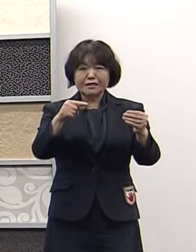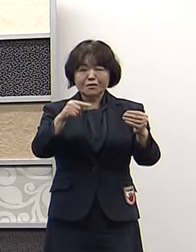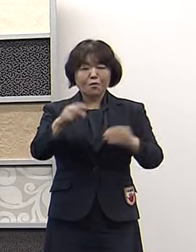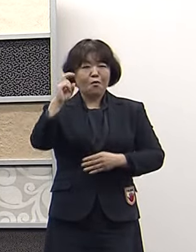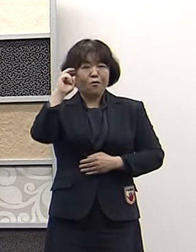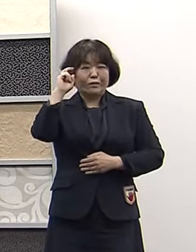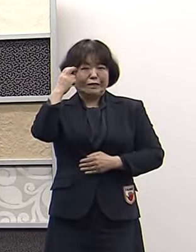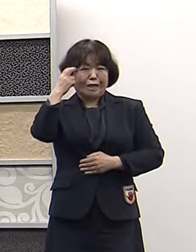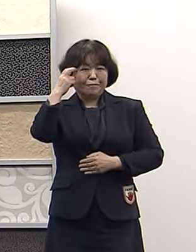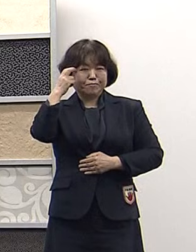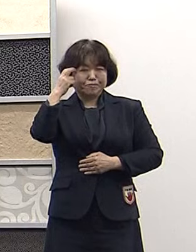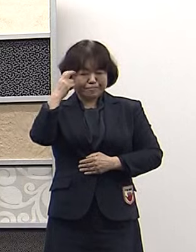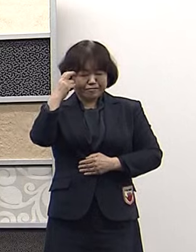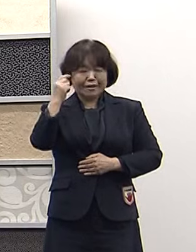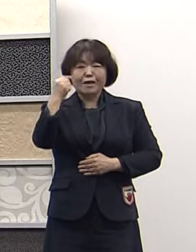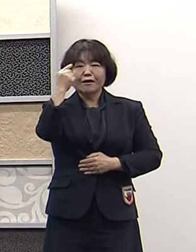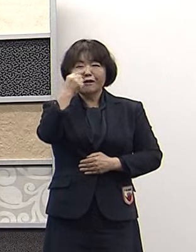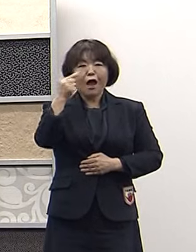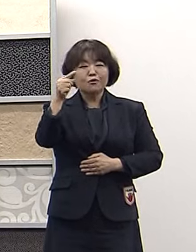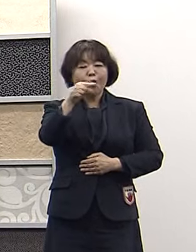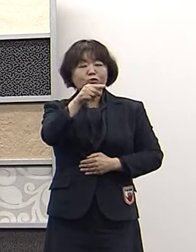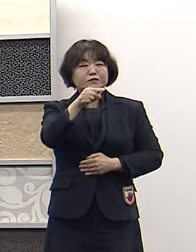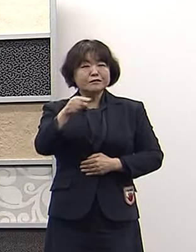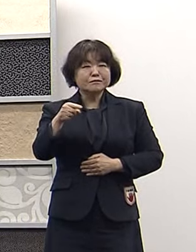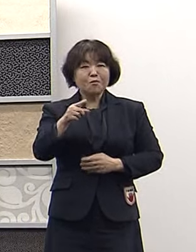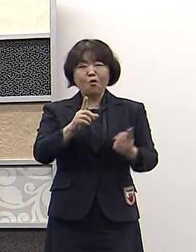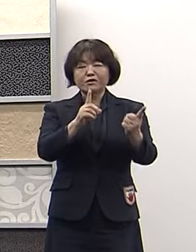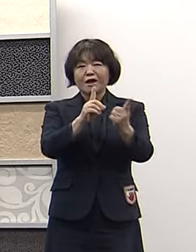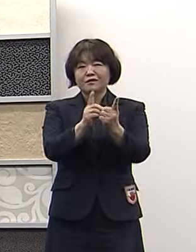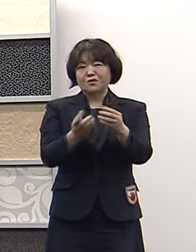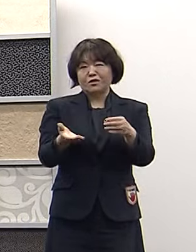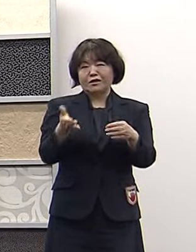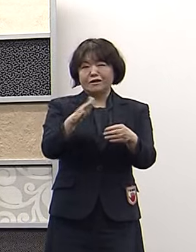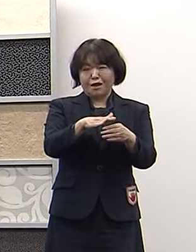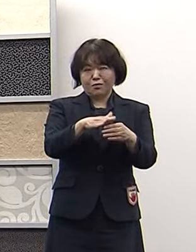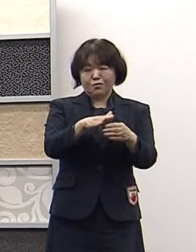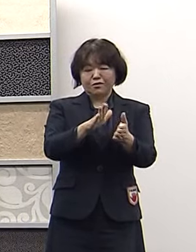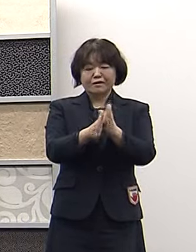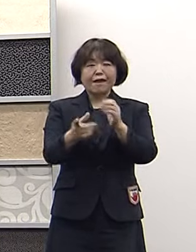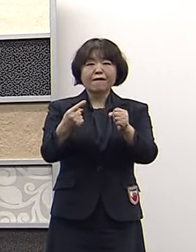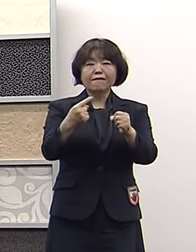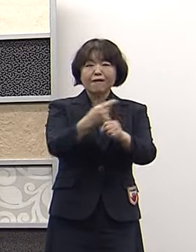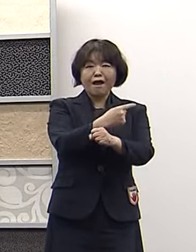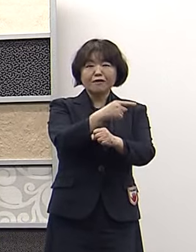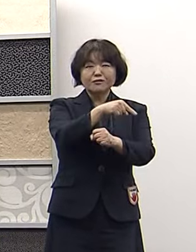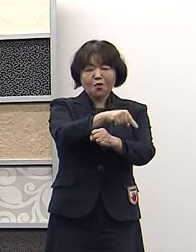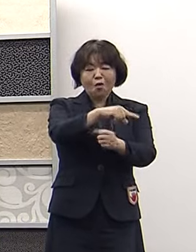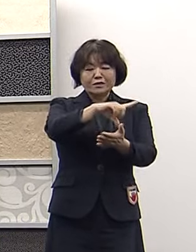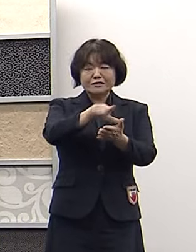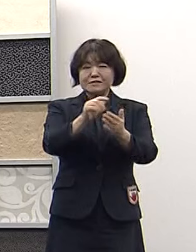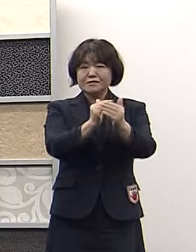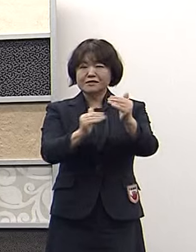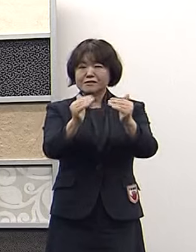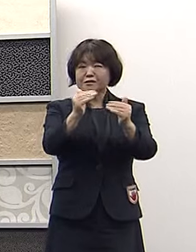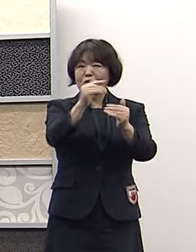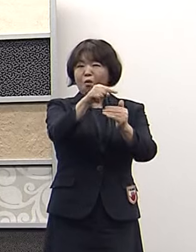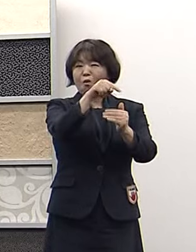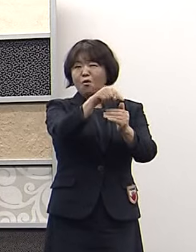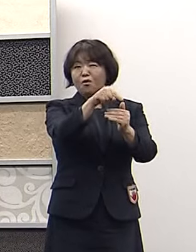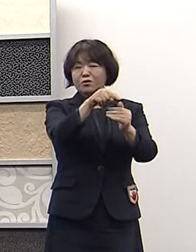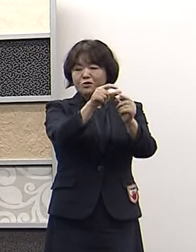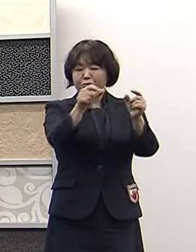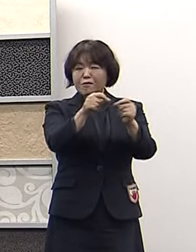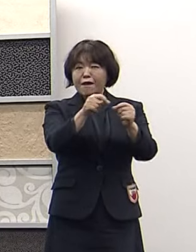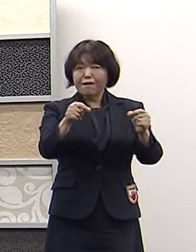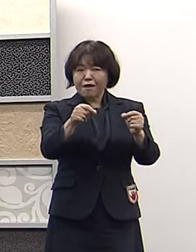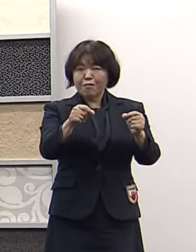念のもと、外国の方も対象に加えるとともに、県外における地域振興への貢献、功績も一定